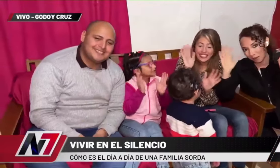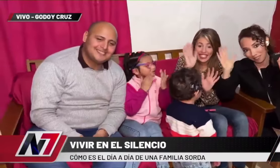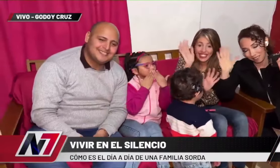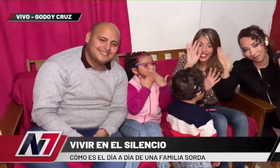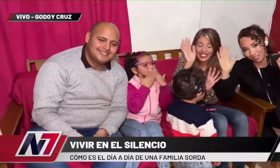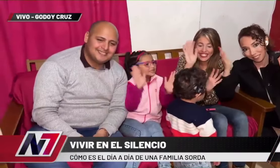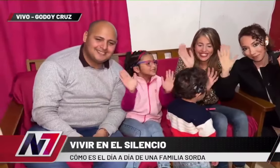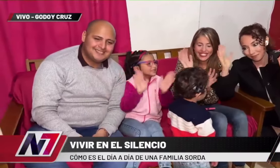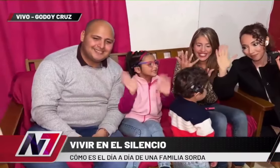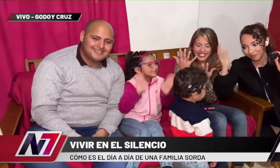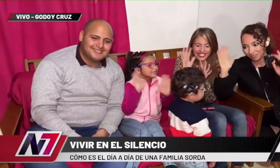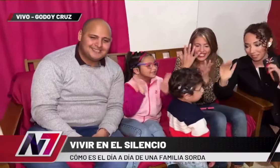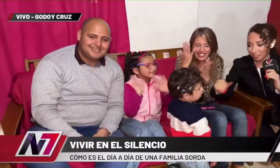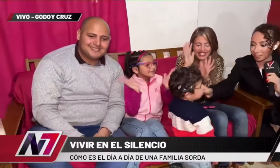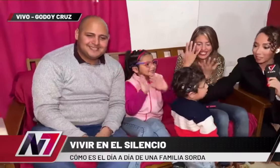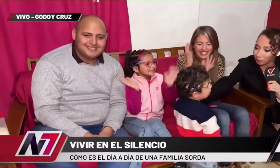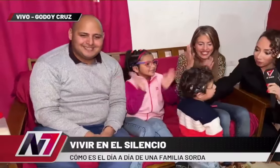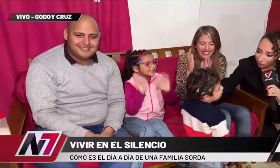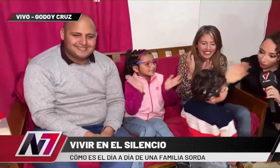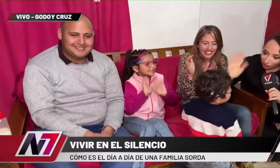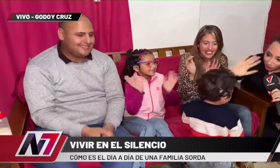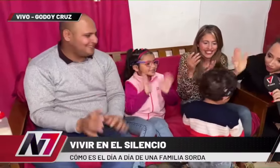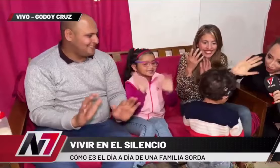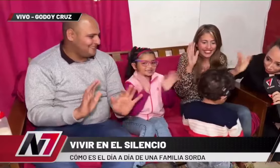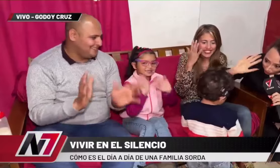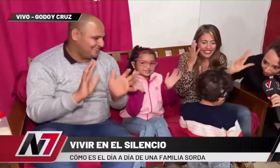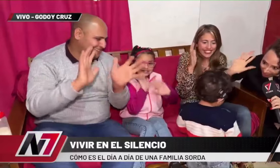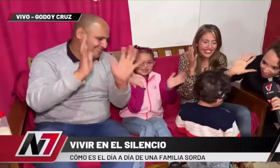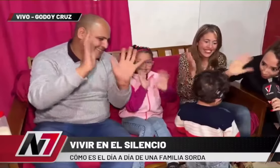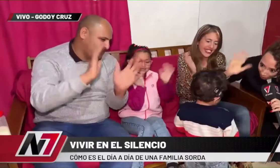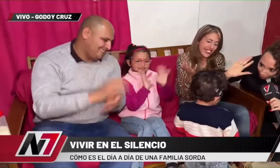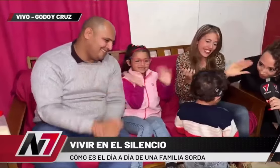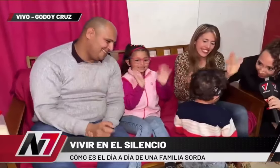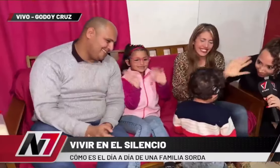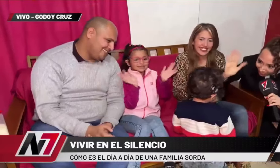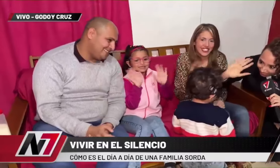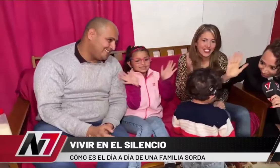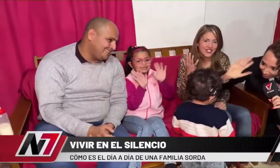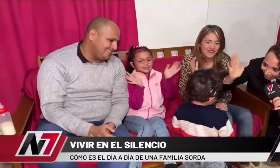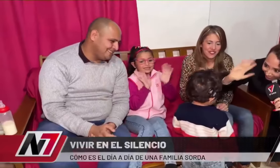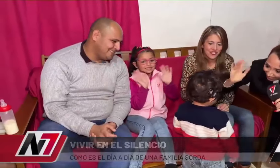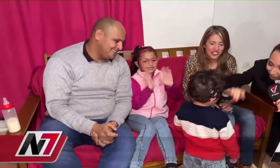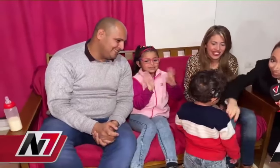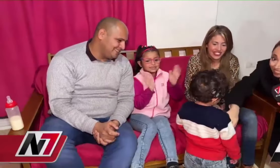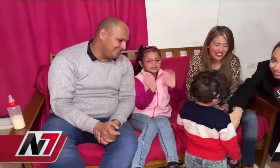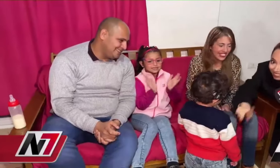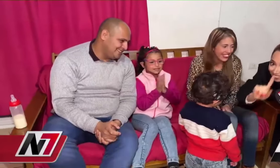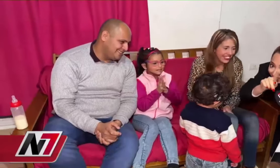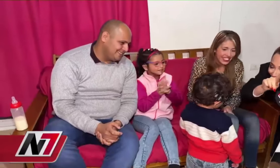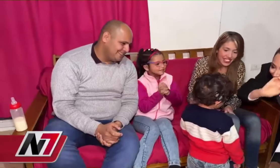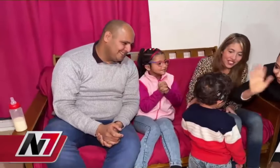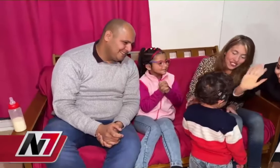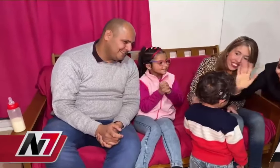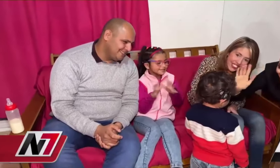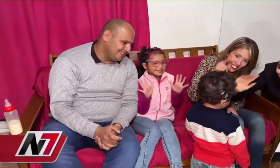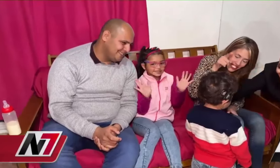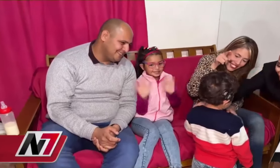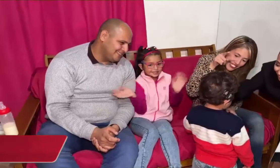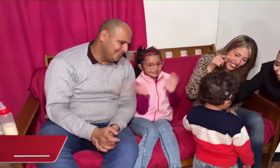palmas. Perfecto, gracias. Gracias por abrirnos sus puertas. Mi vida. Qué bonito poder conocer